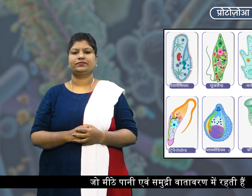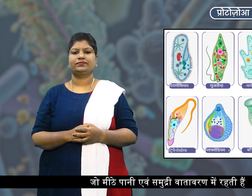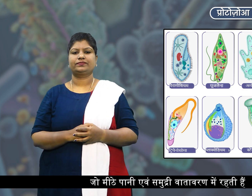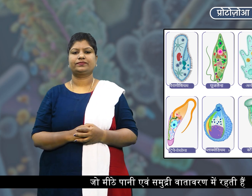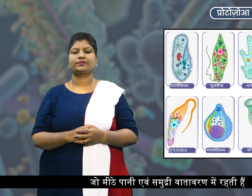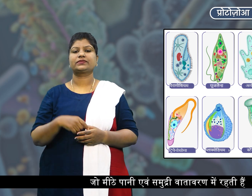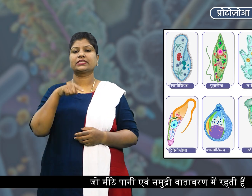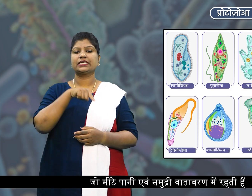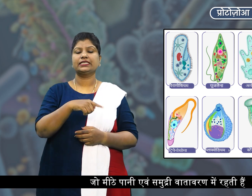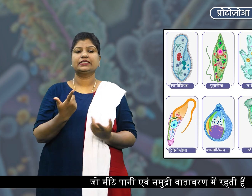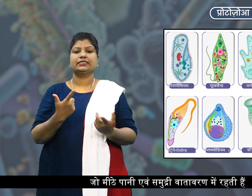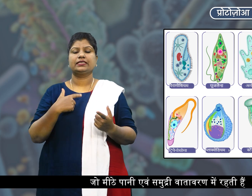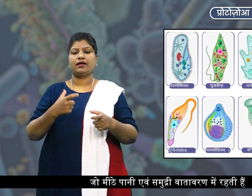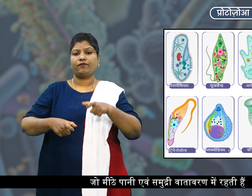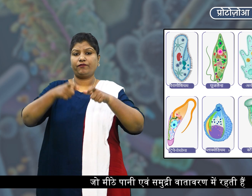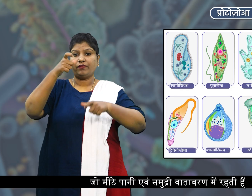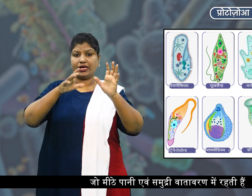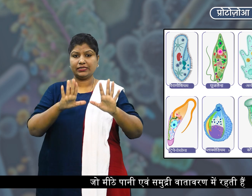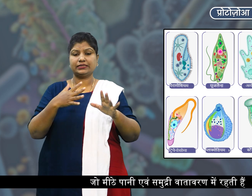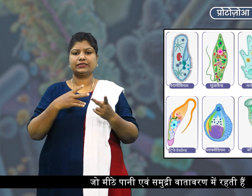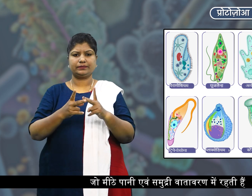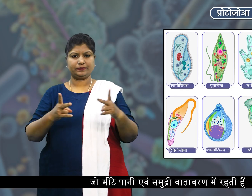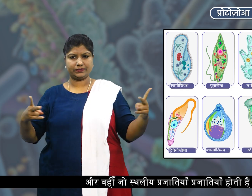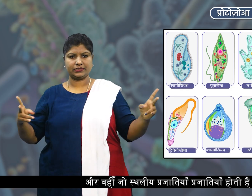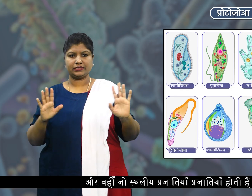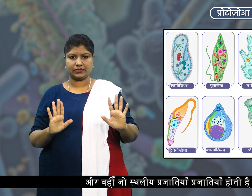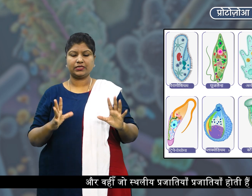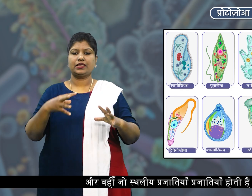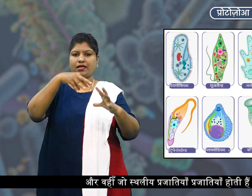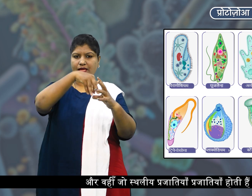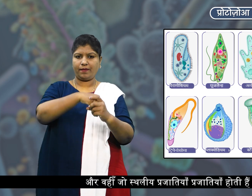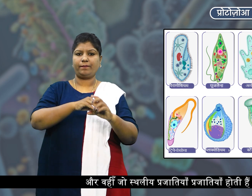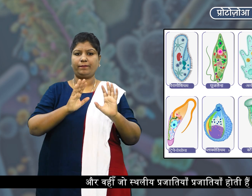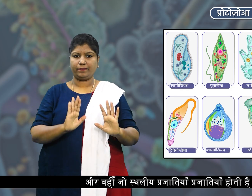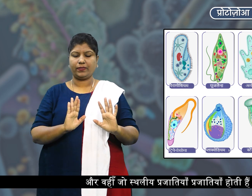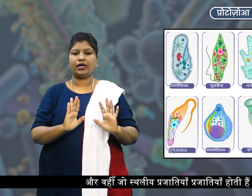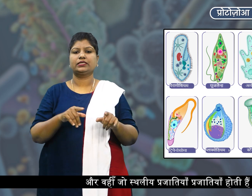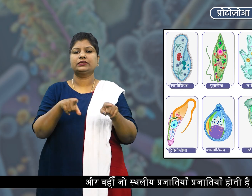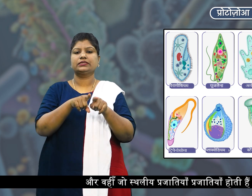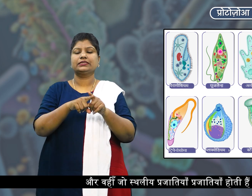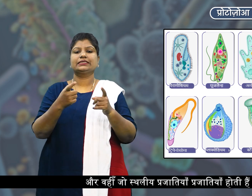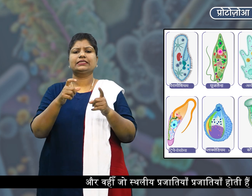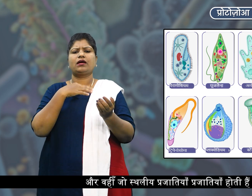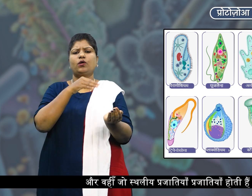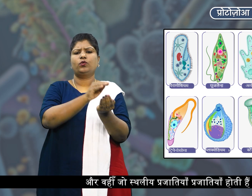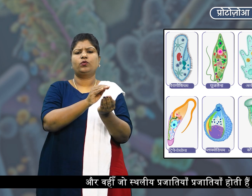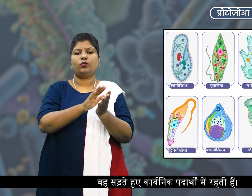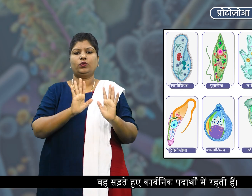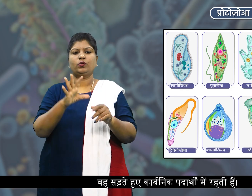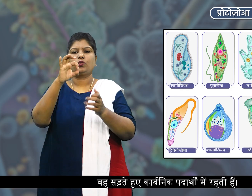जो मीठे पानी एवं समुद्री वातावरण में रहती है, और वही जो स्थलीय प्रजातियां होती हैं वह सड़ते